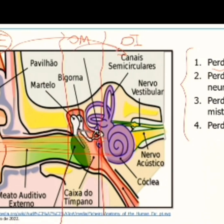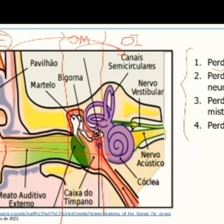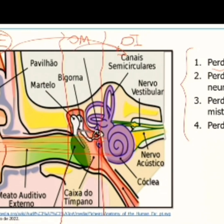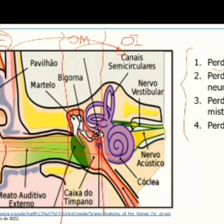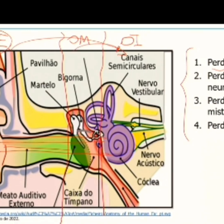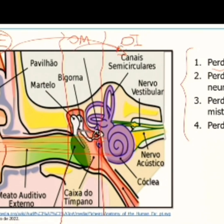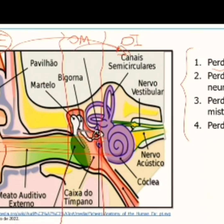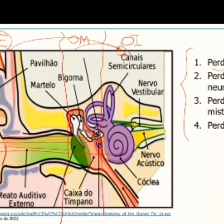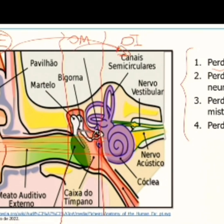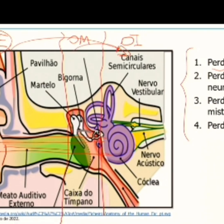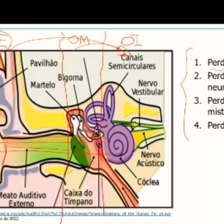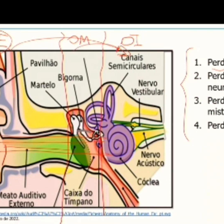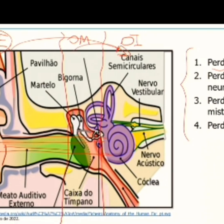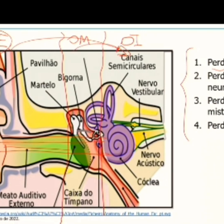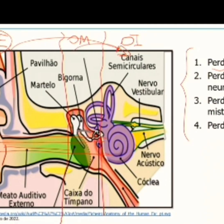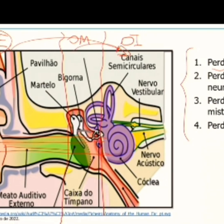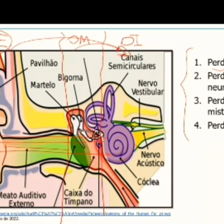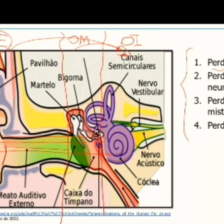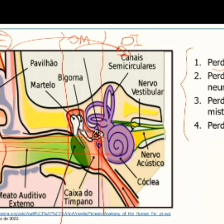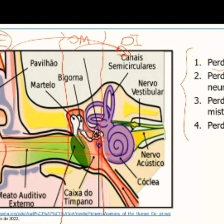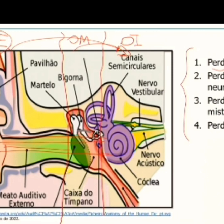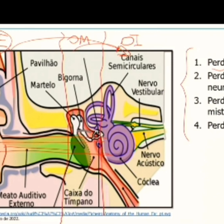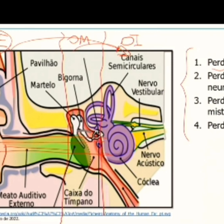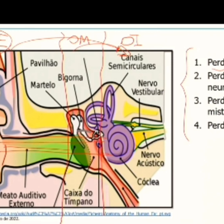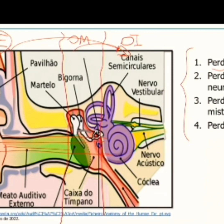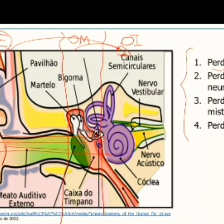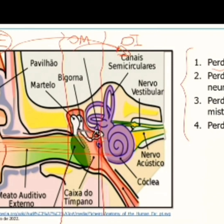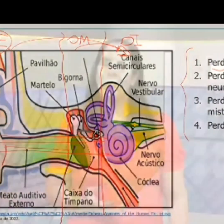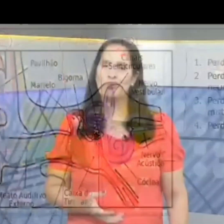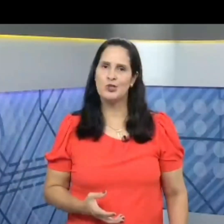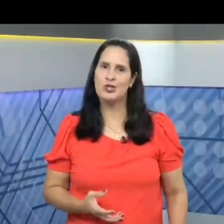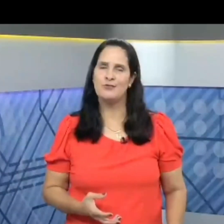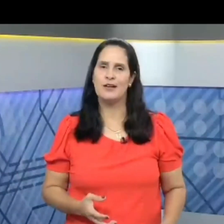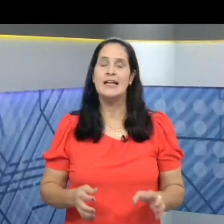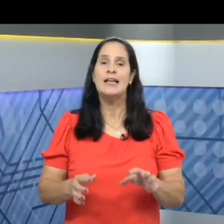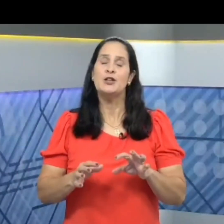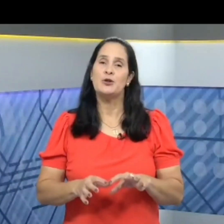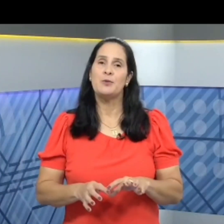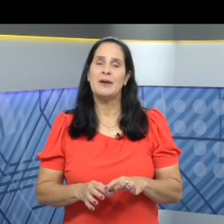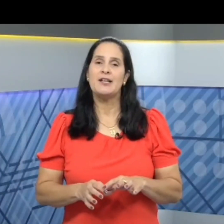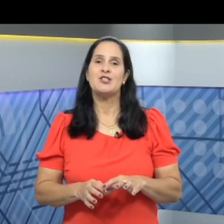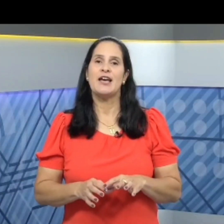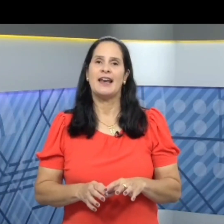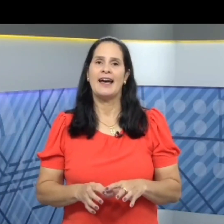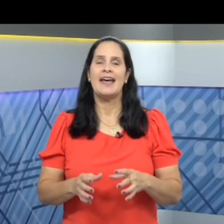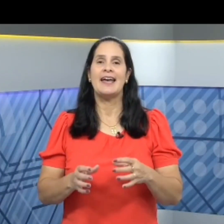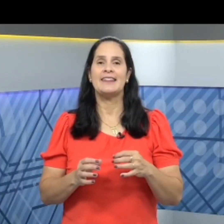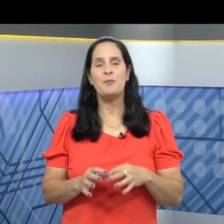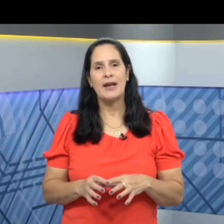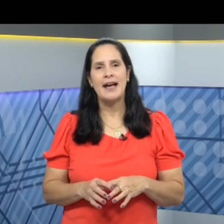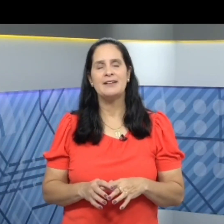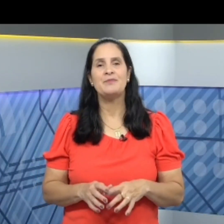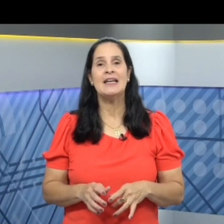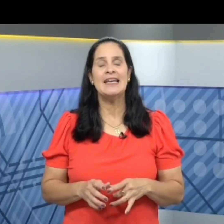até o ouvido interno. A perda condutiva, normalmente ela é temporária e ela